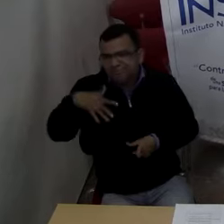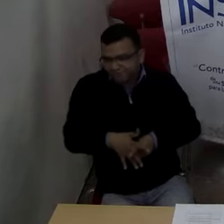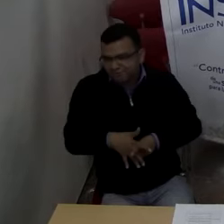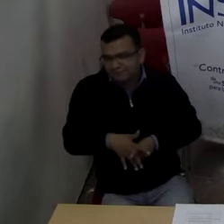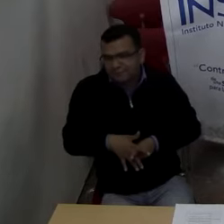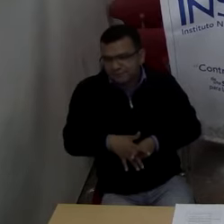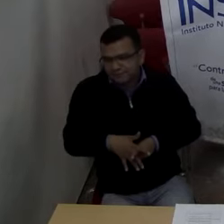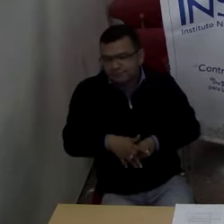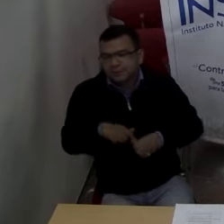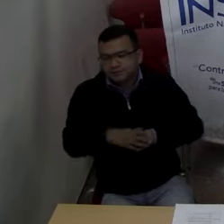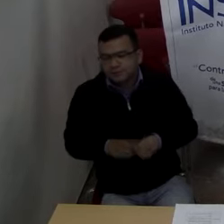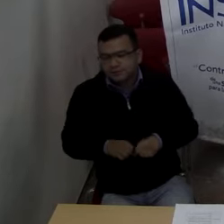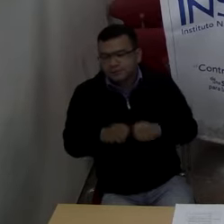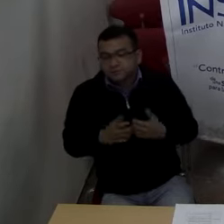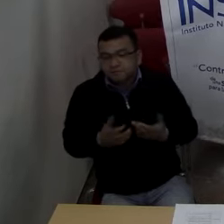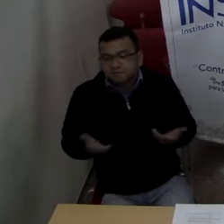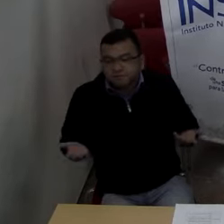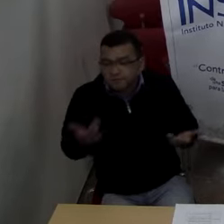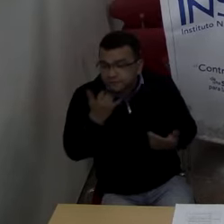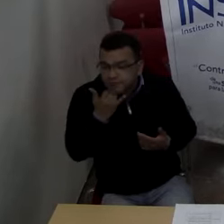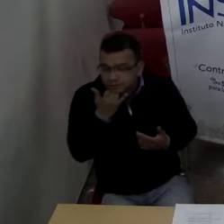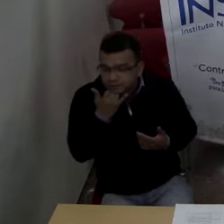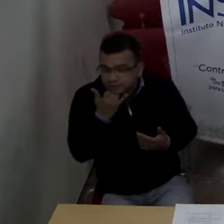Una mujer embarazada, la pareja